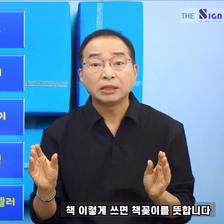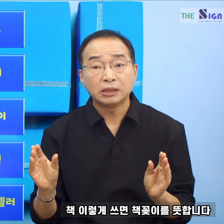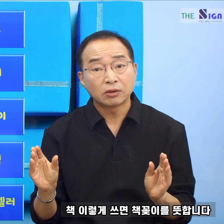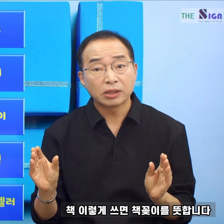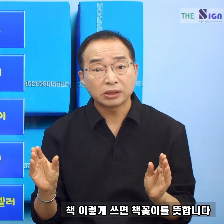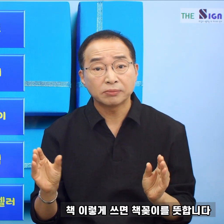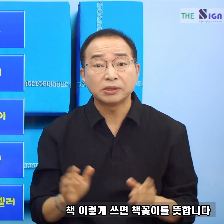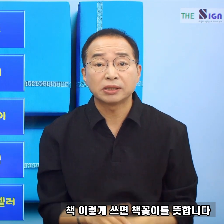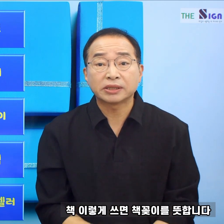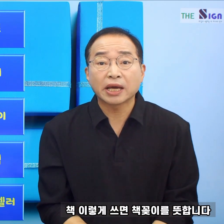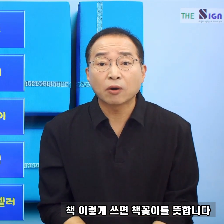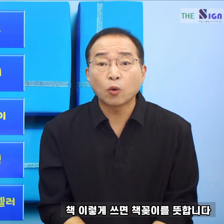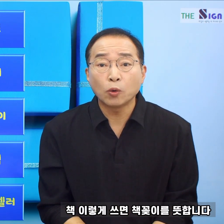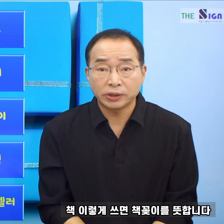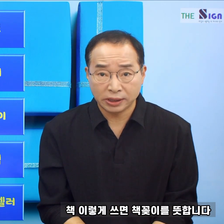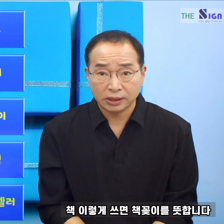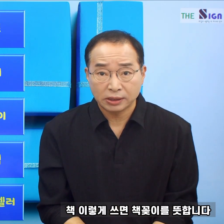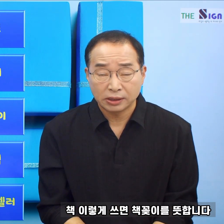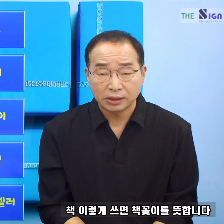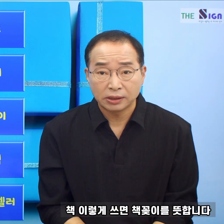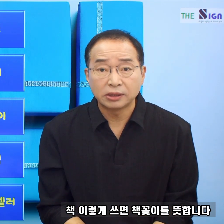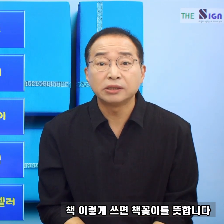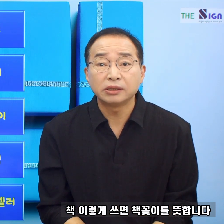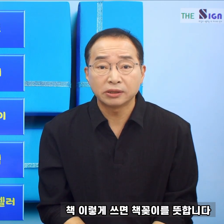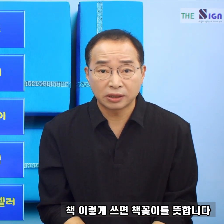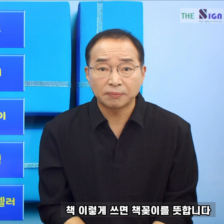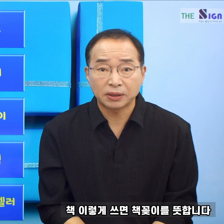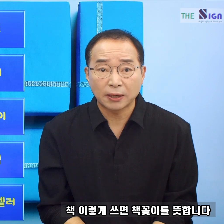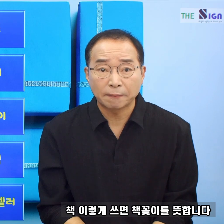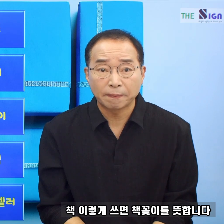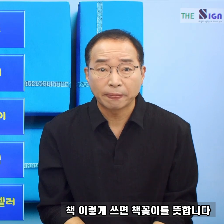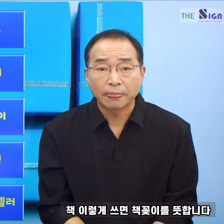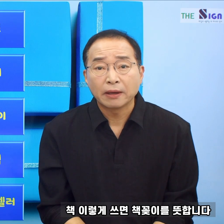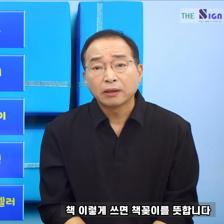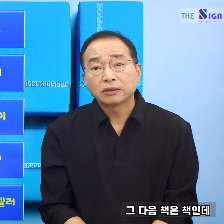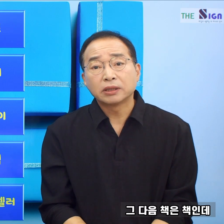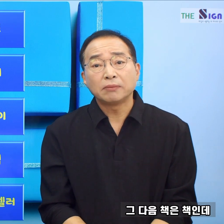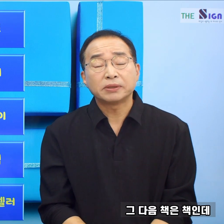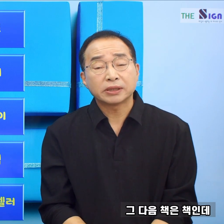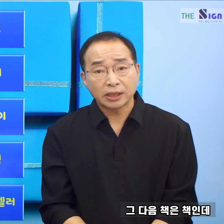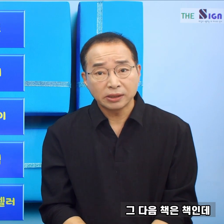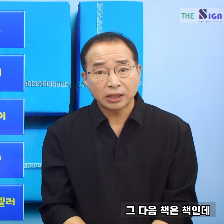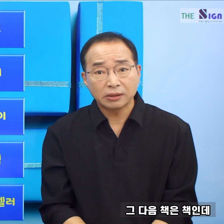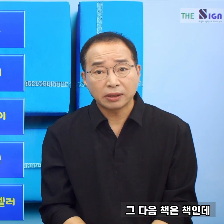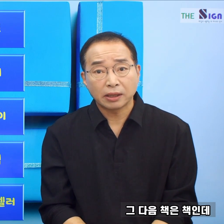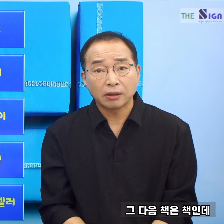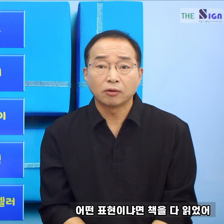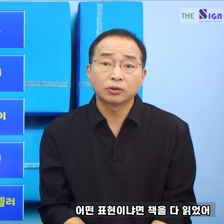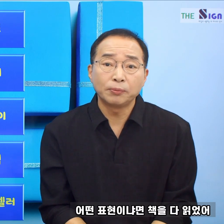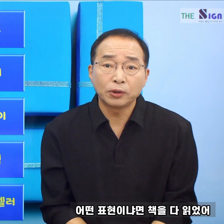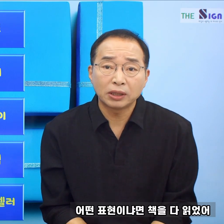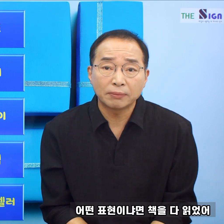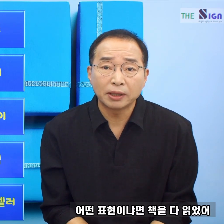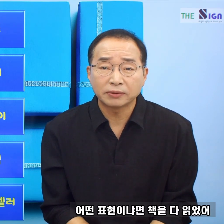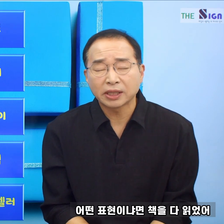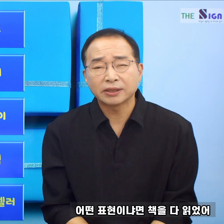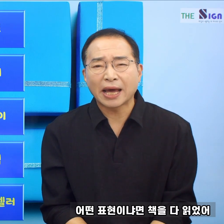이렇게 쓰면 이제 책꽂이를 뜻합니다. 그 다음 책은 책인데 어떤 표현이냐면 책을 다